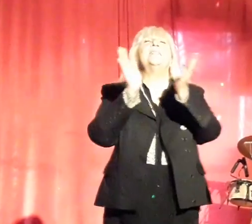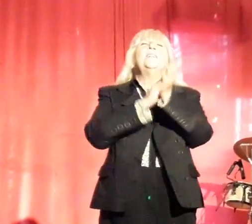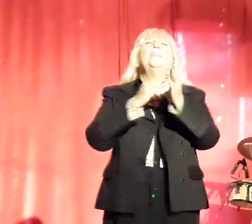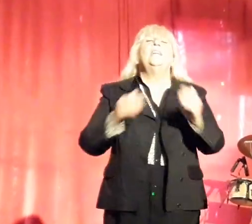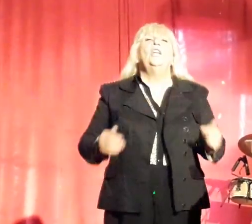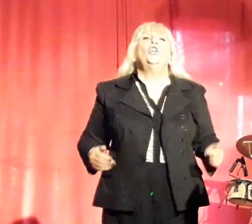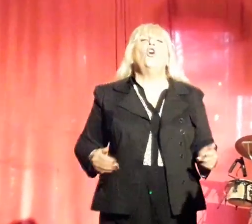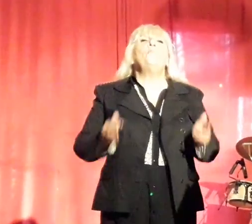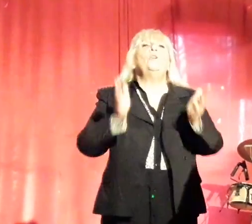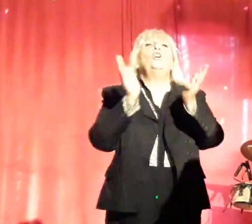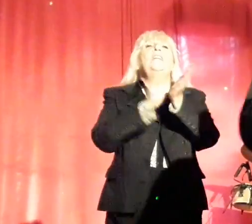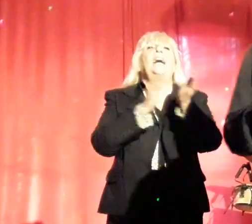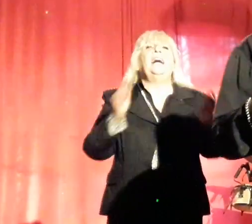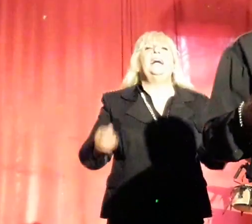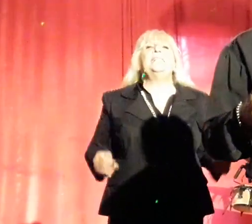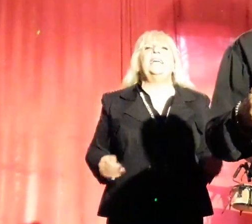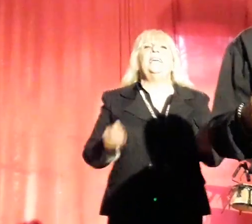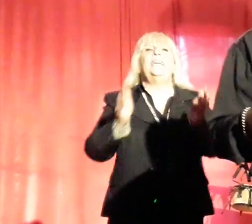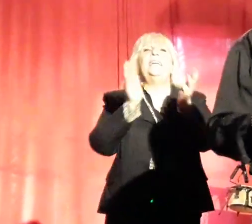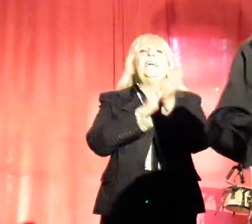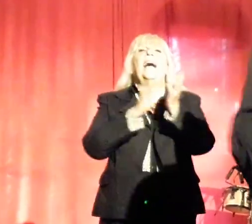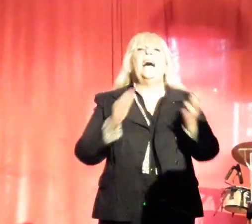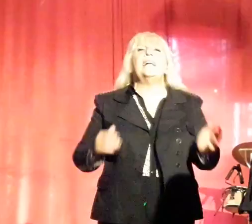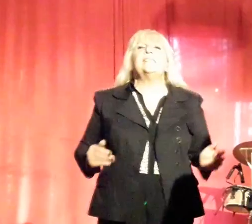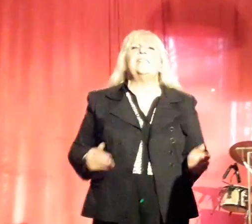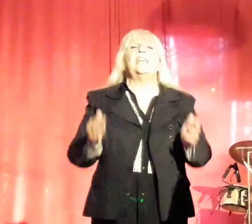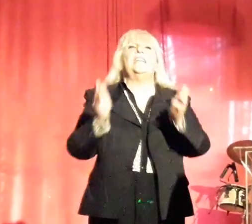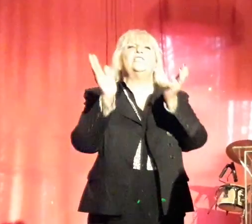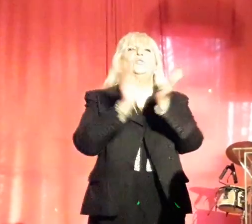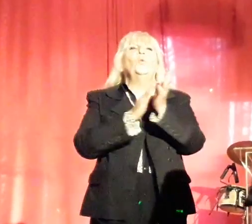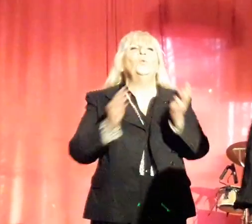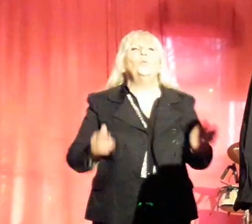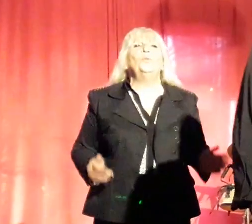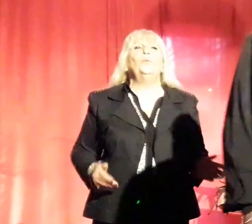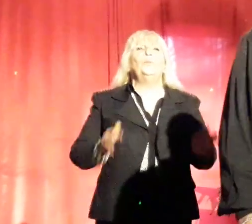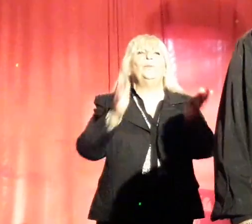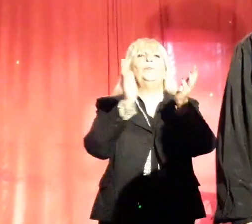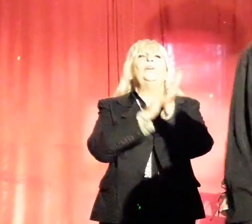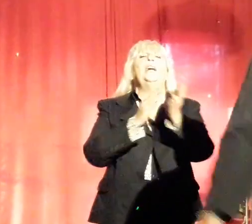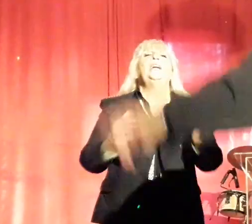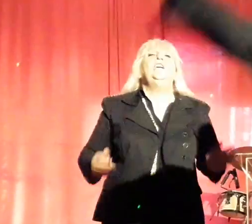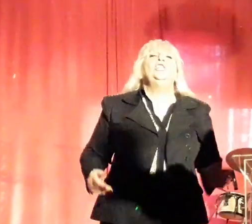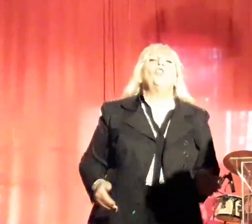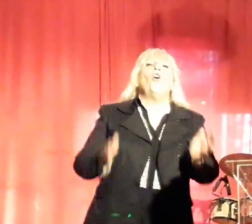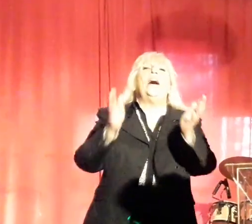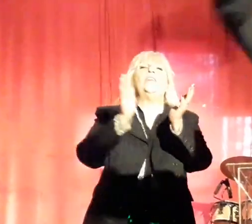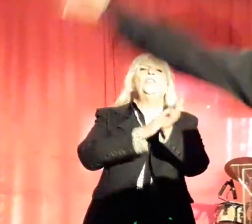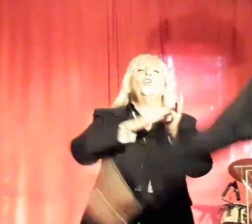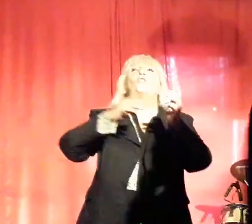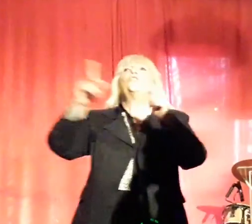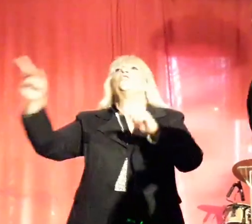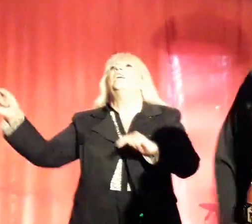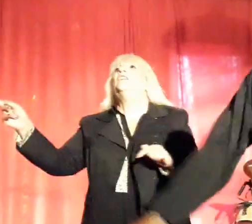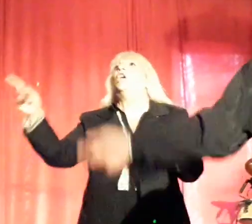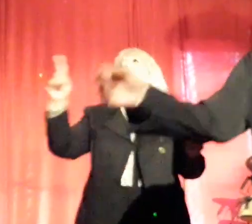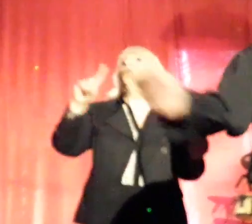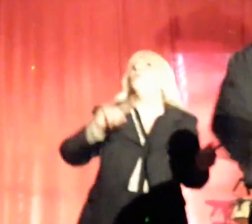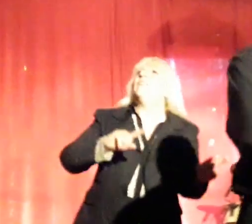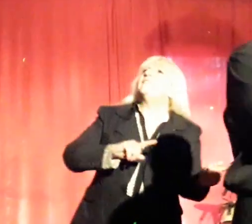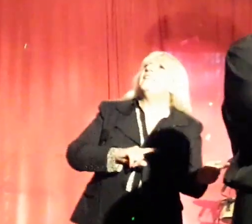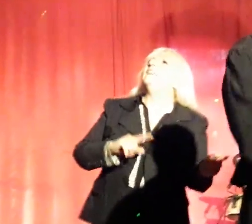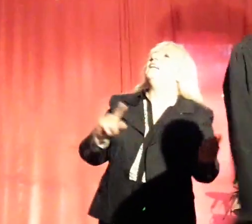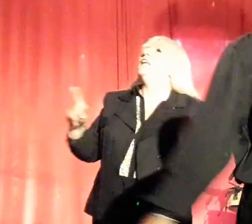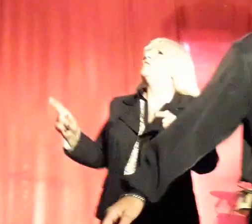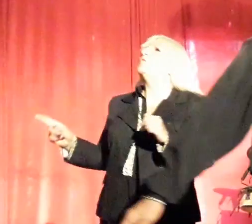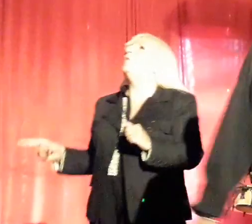obras como las que haces tú. No hay Dios que